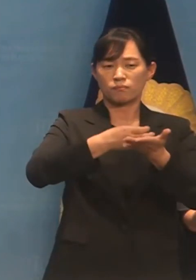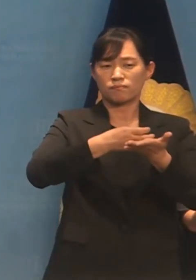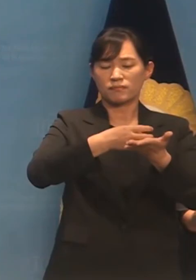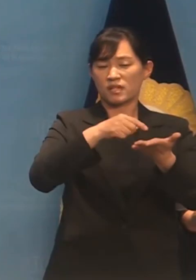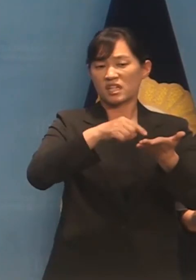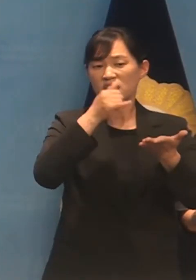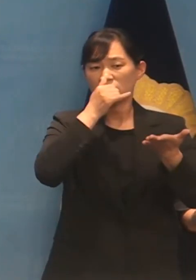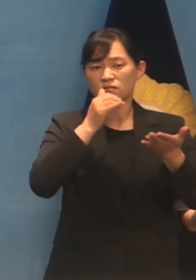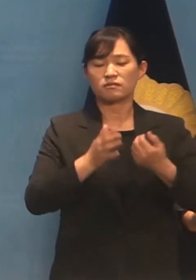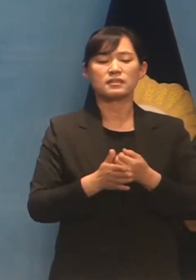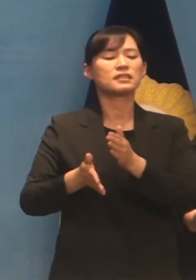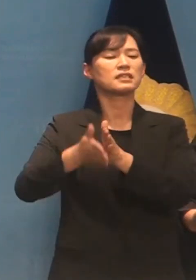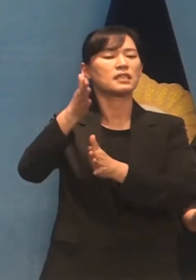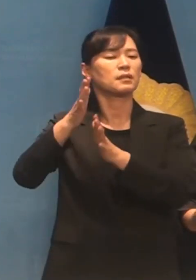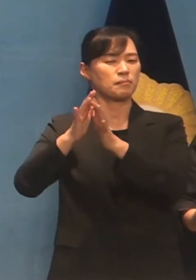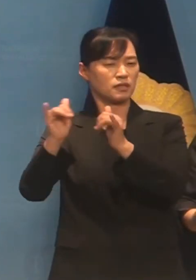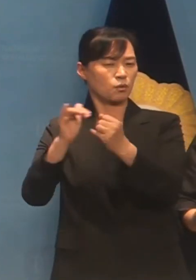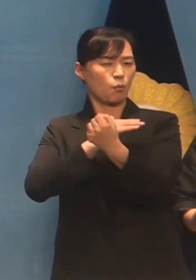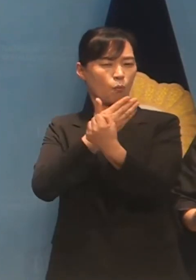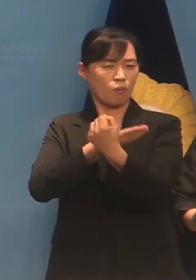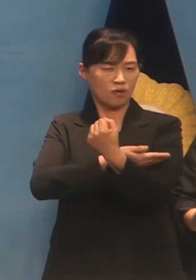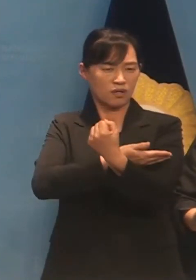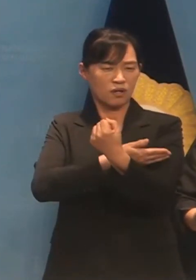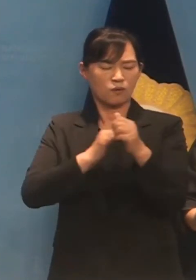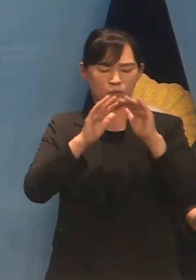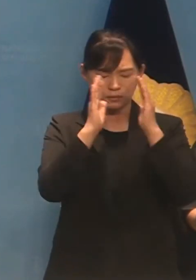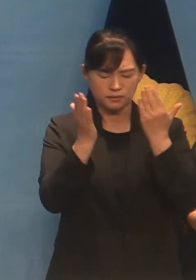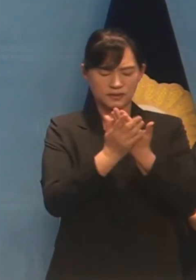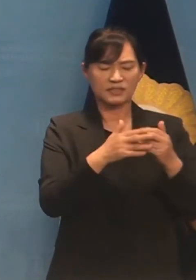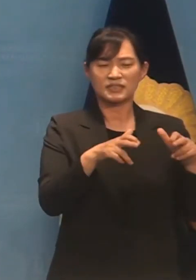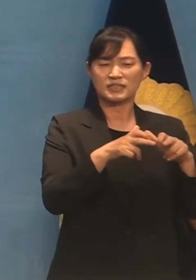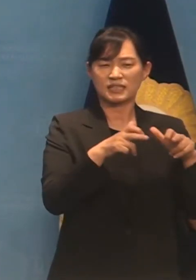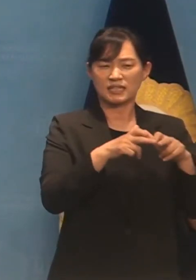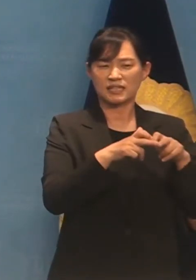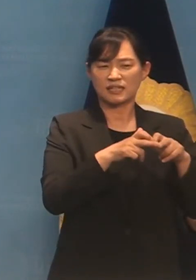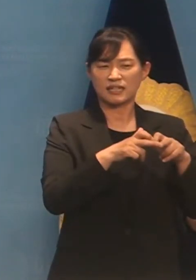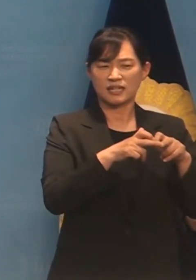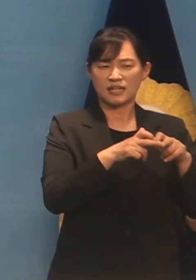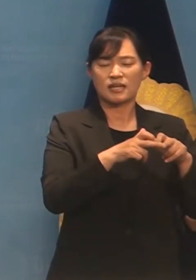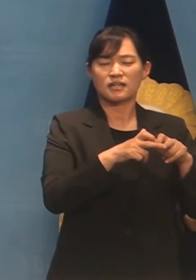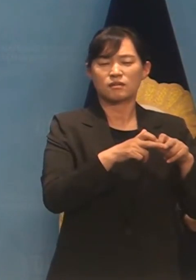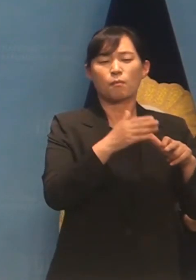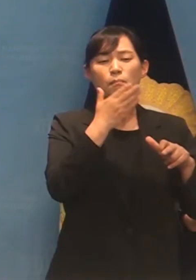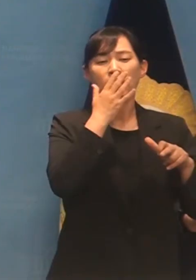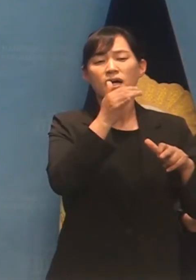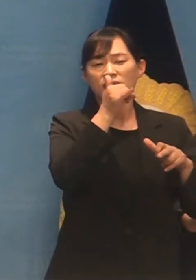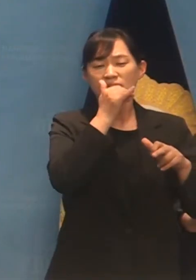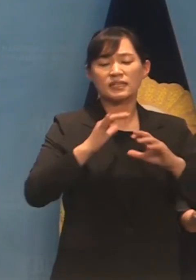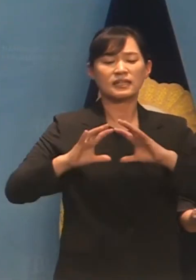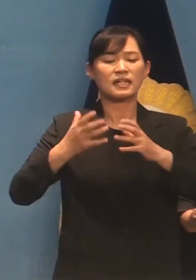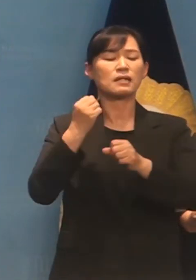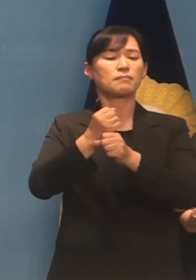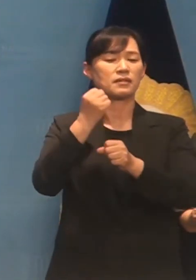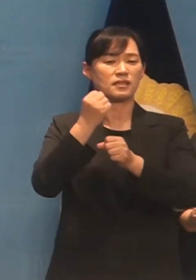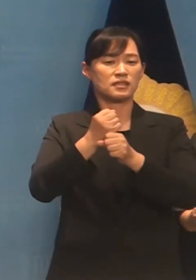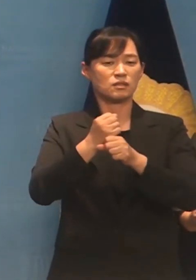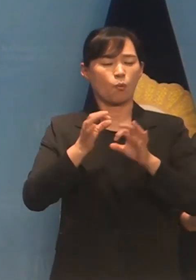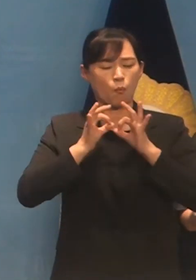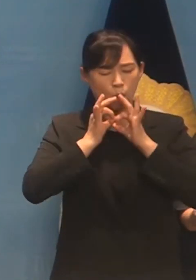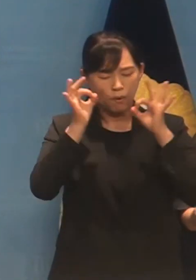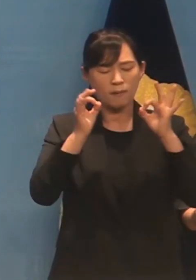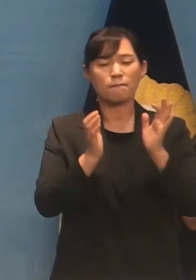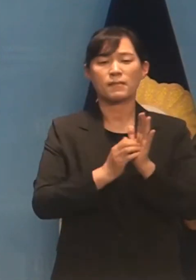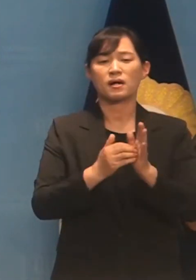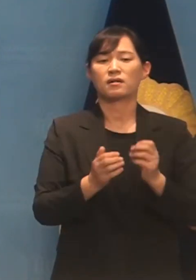새겨진 시민으로의 권리가 온전히 장애인에게 보장되는 나라를 만들자는